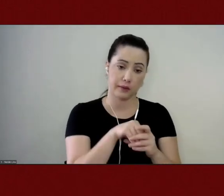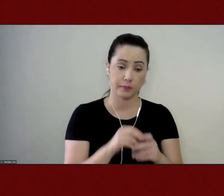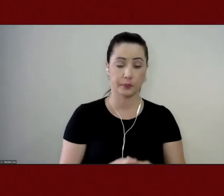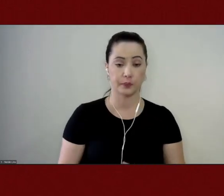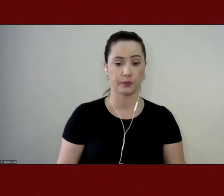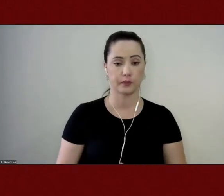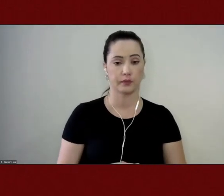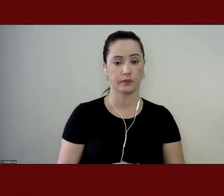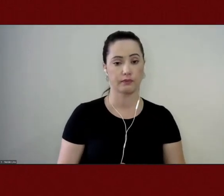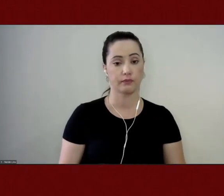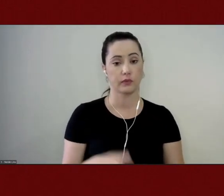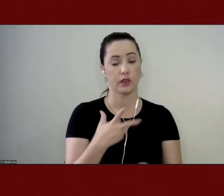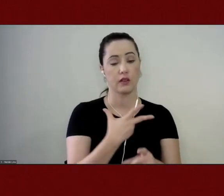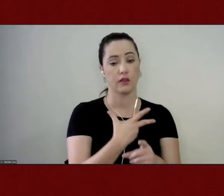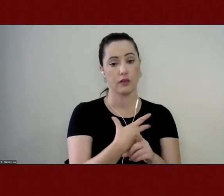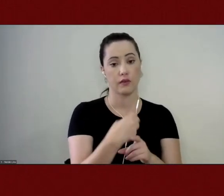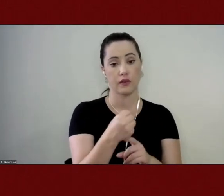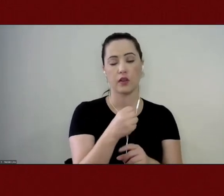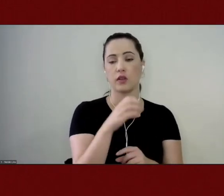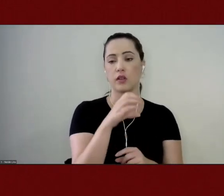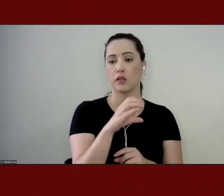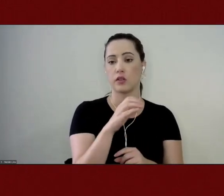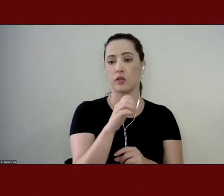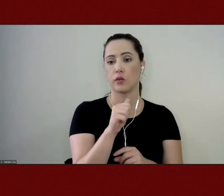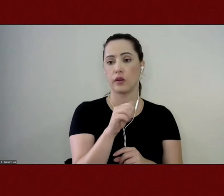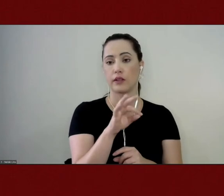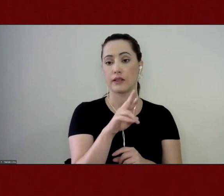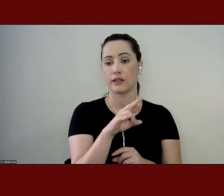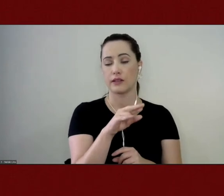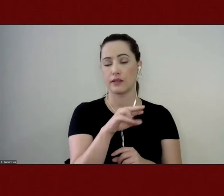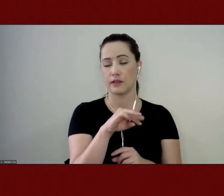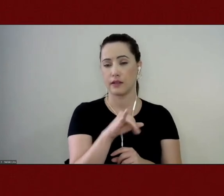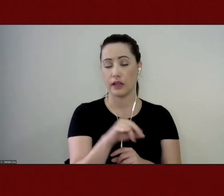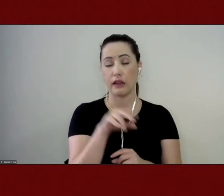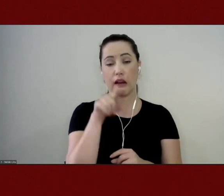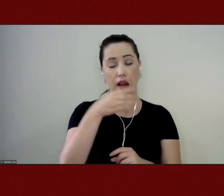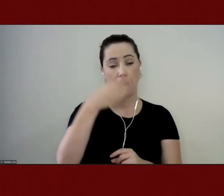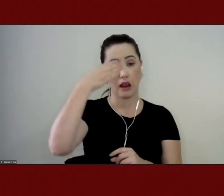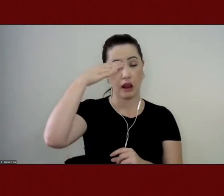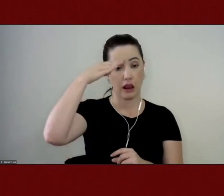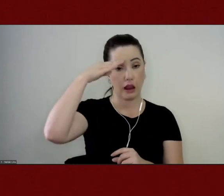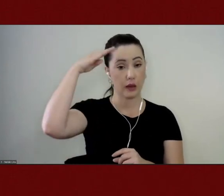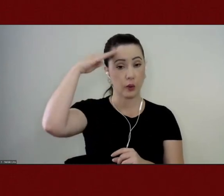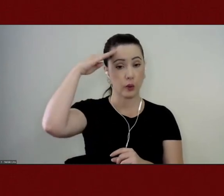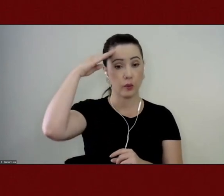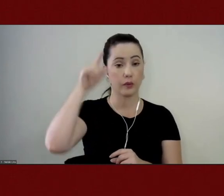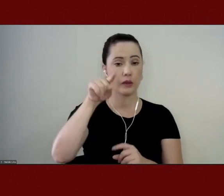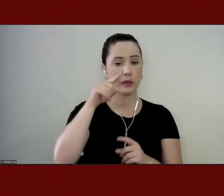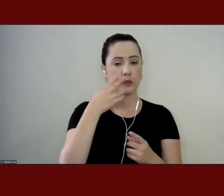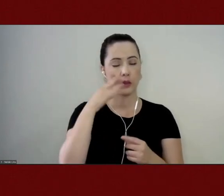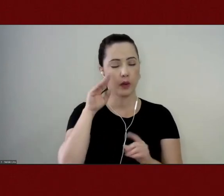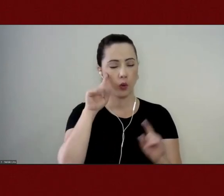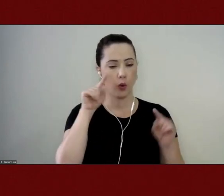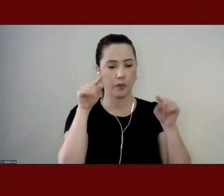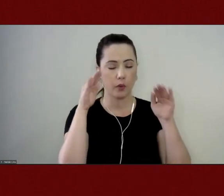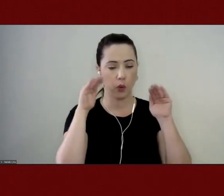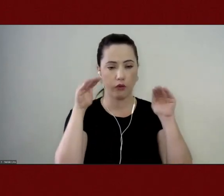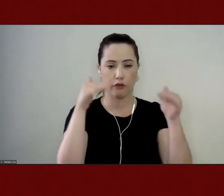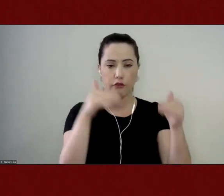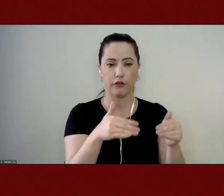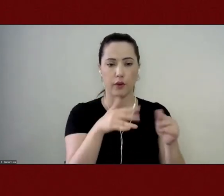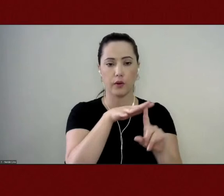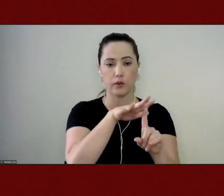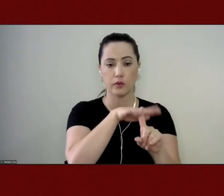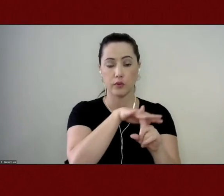A vitória do castrismo em Cuba e sua virada para o campo socialista trazem para a ordem do dia na